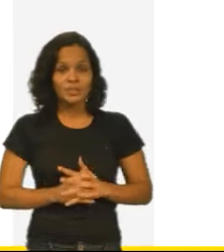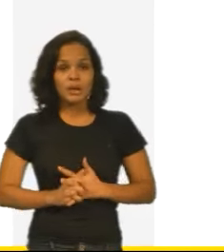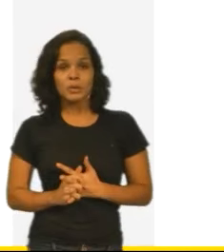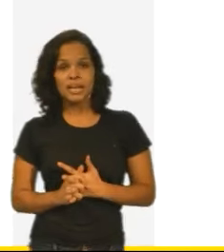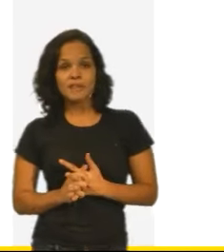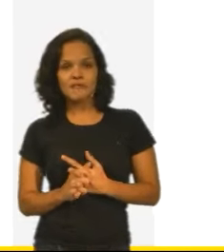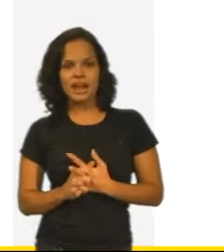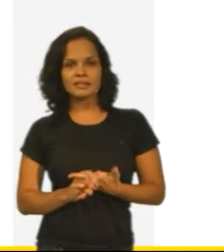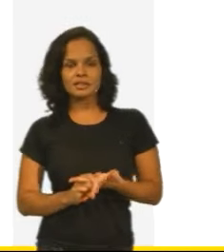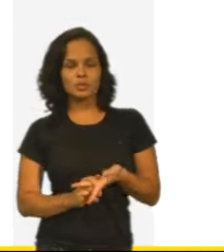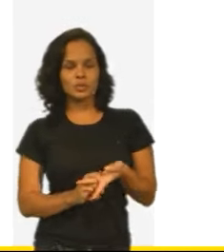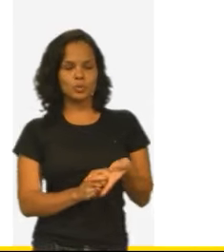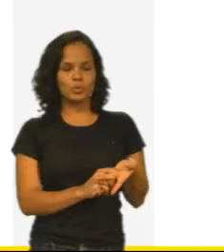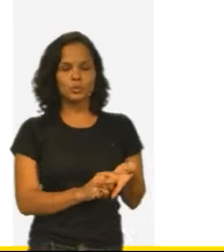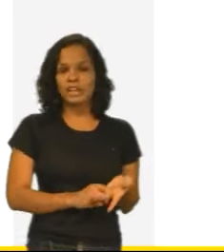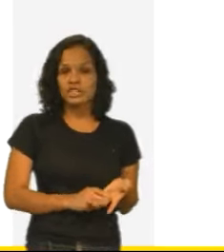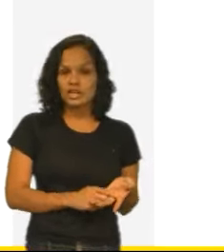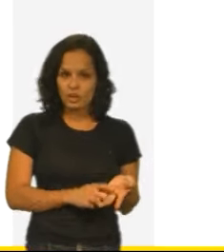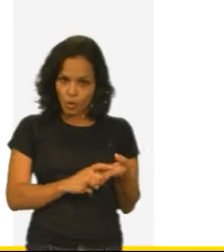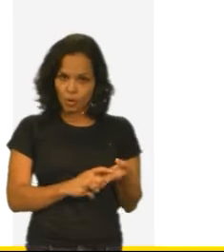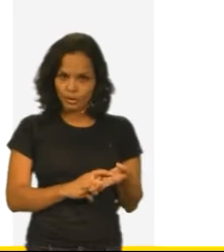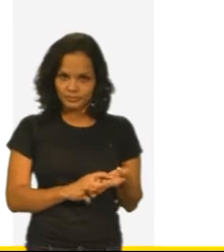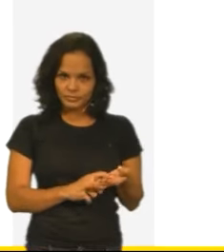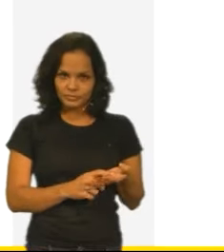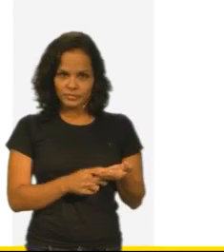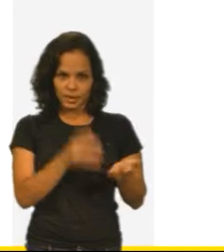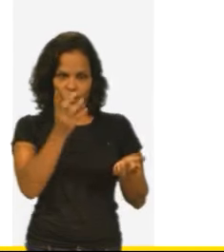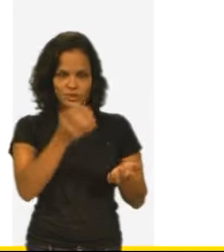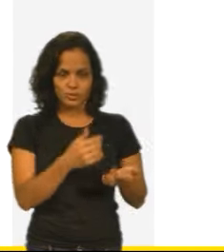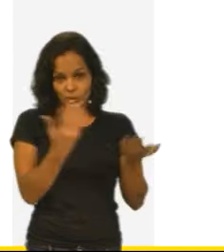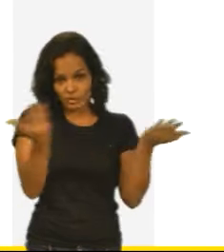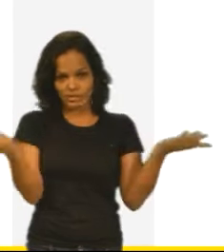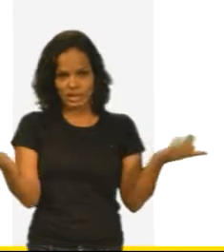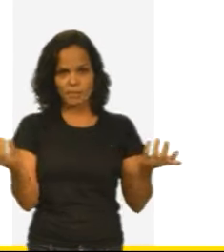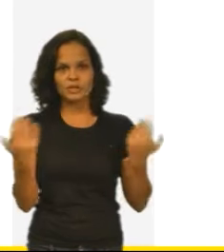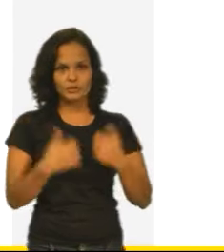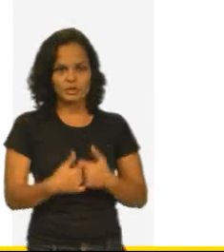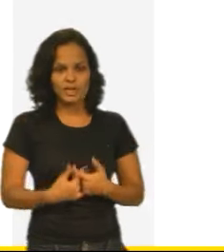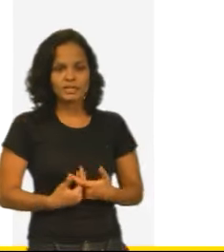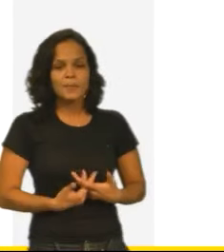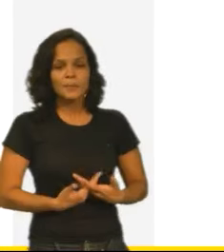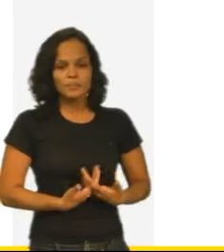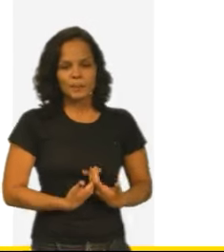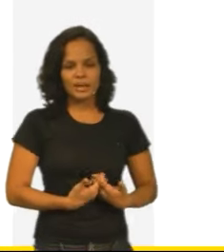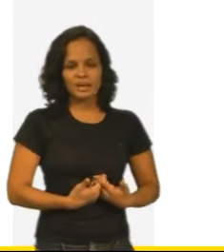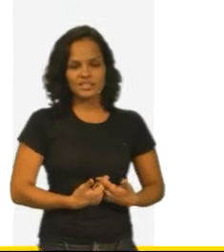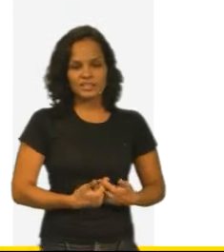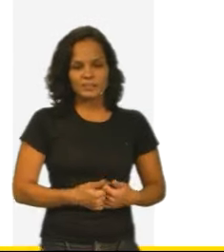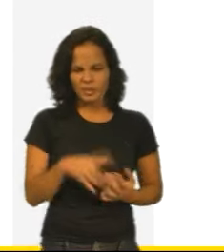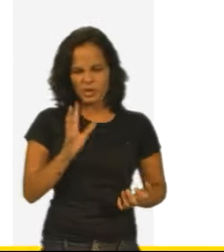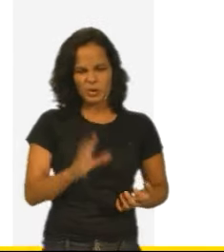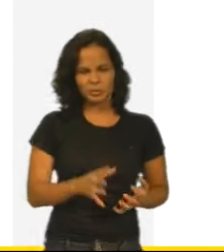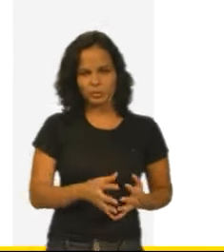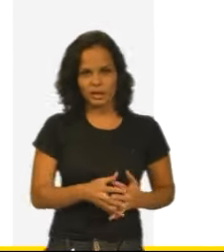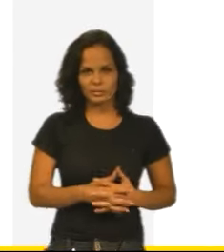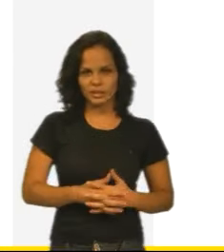com aquela frase do ultraje a rigor, que eu acho, não sei se é da época de vocês, mas também não é muito da minha, não,